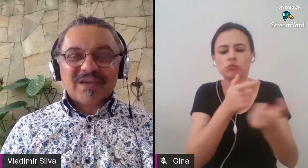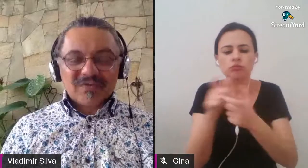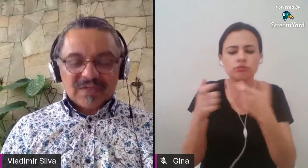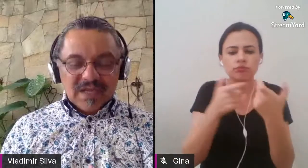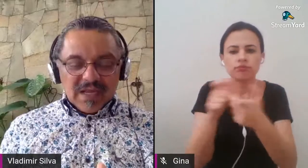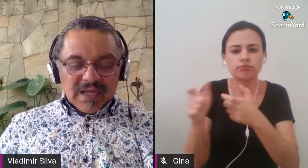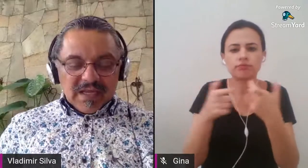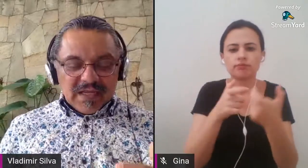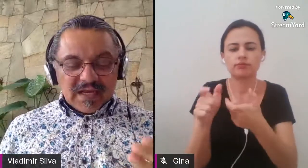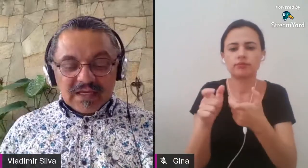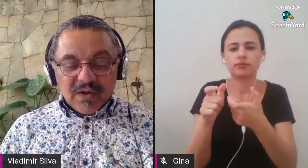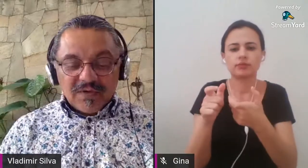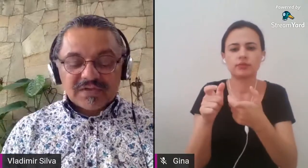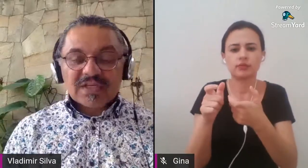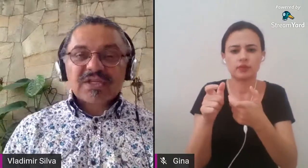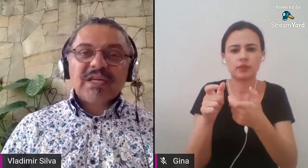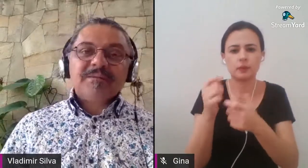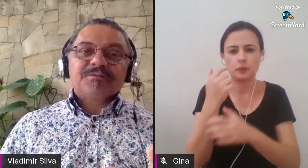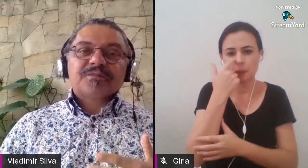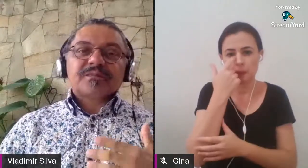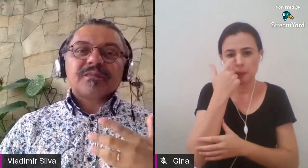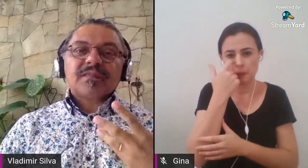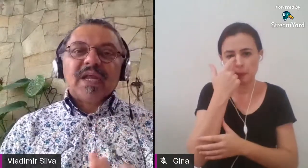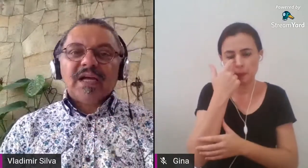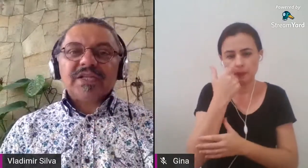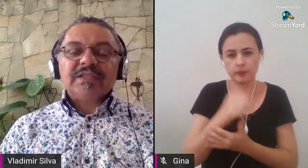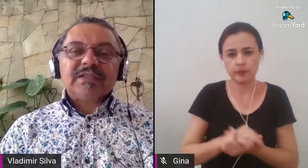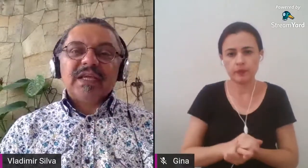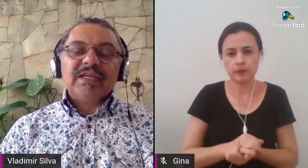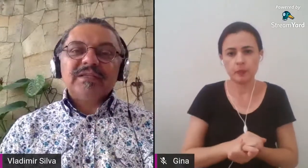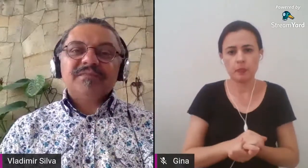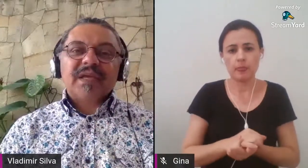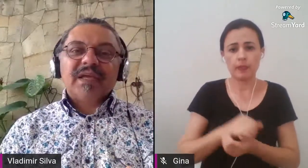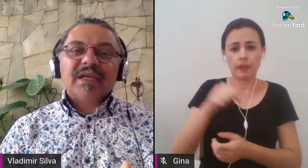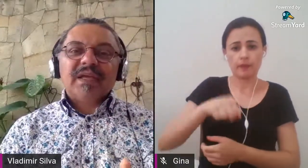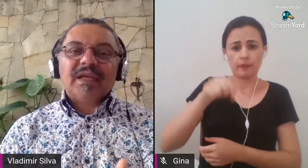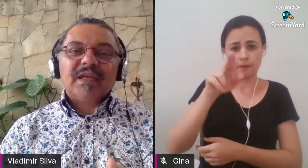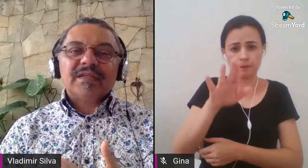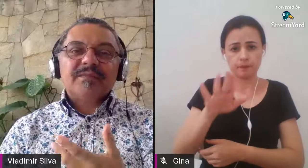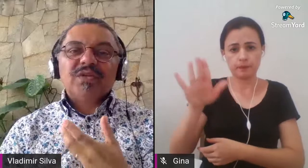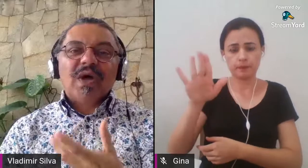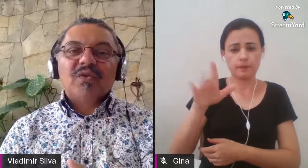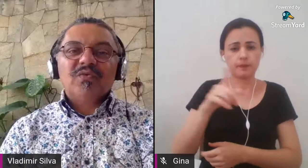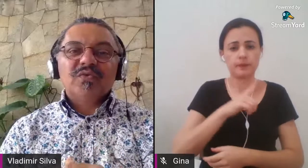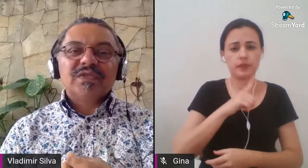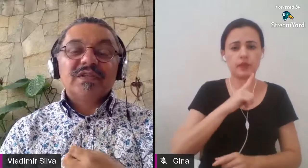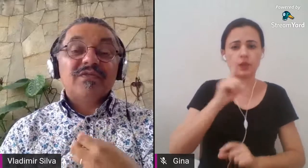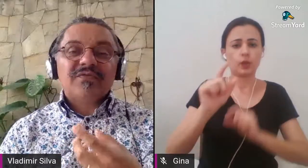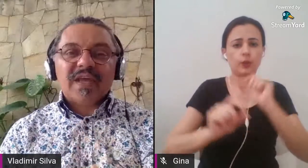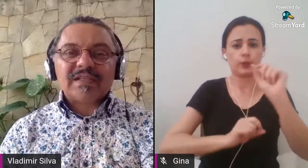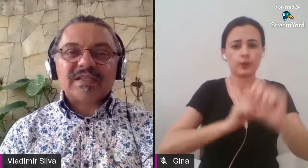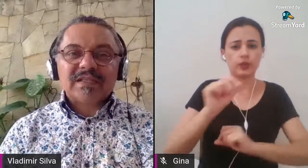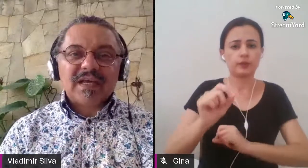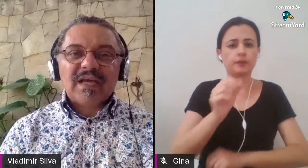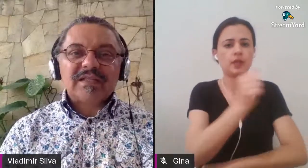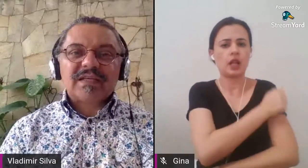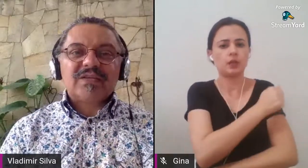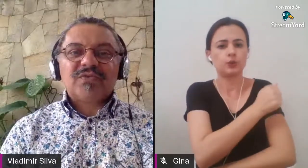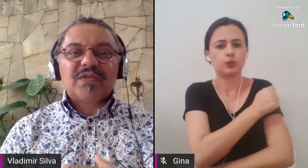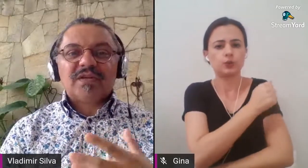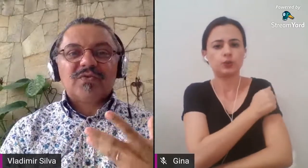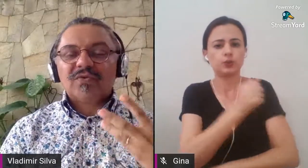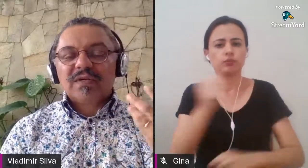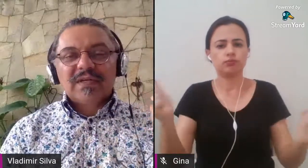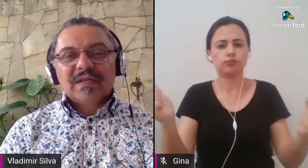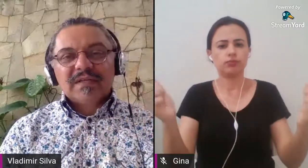ao longo dos séculos. E aqui na UFCG, a gente tem recebido alunos de diversas